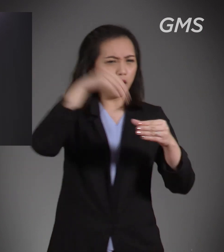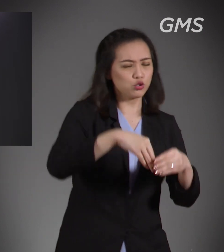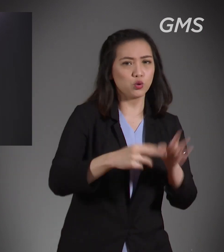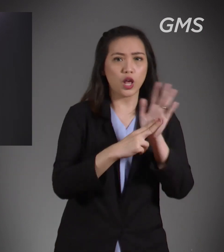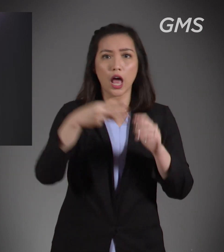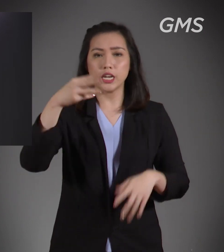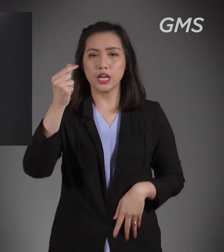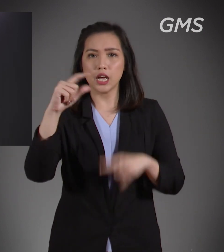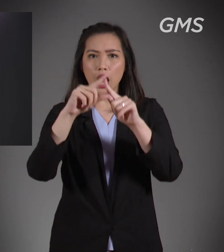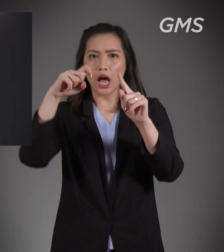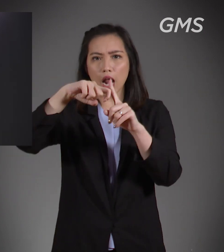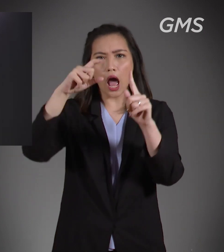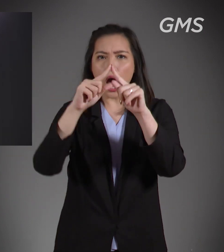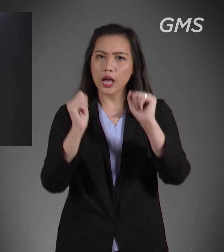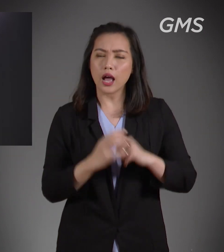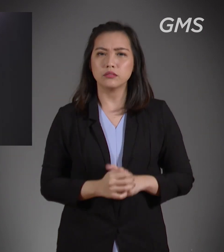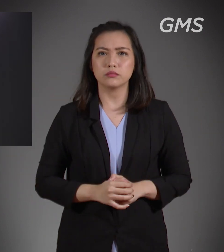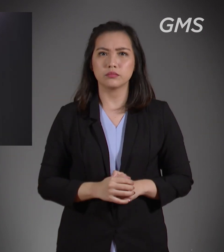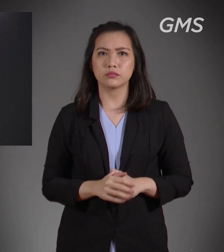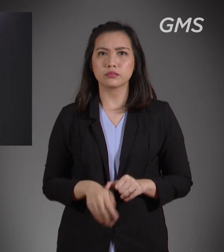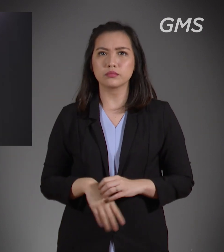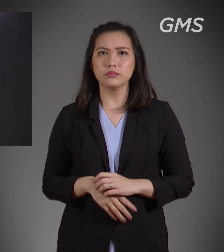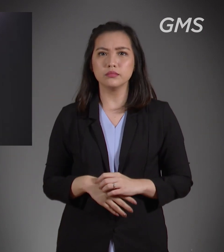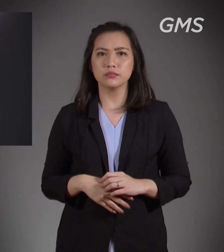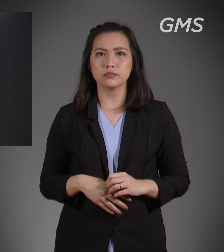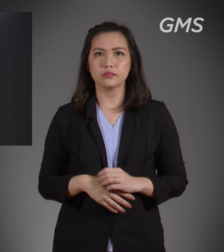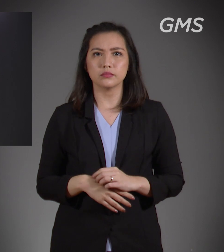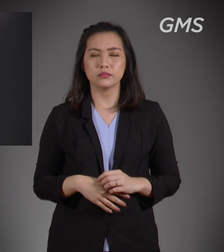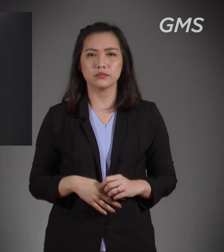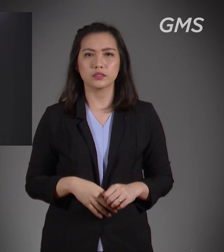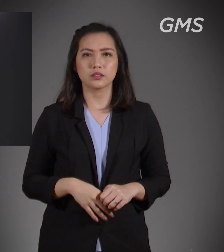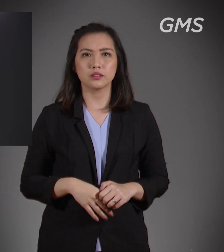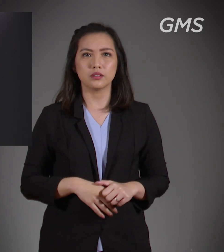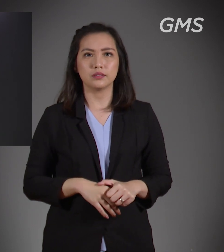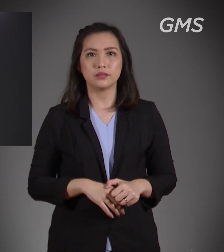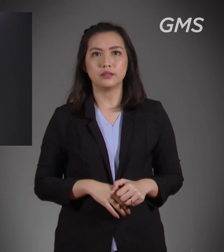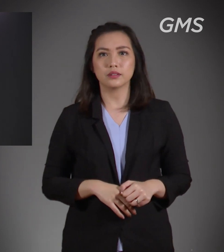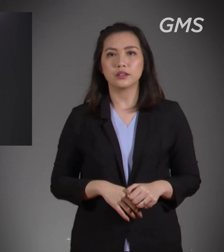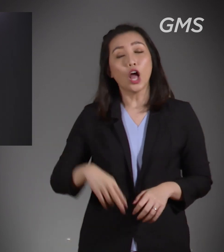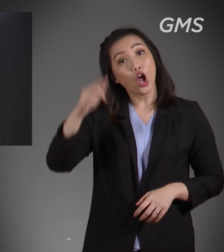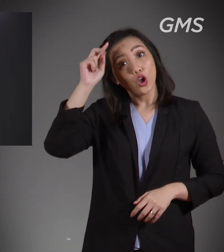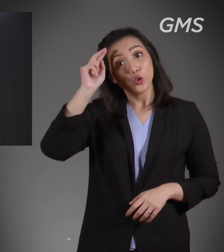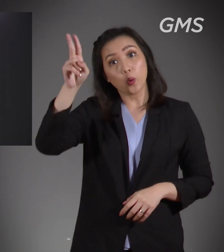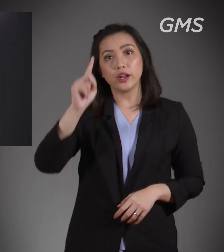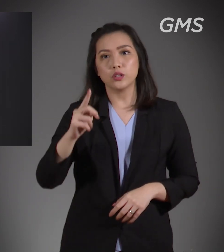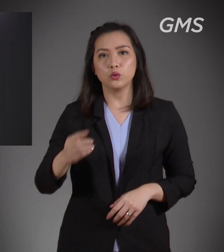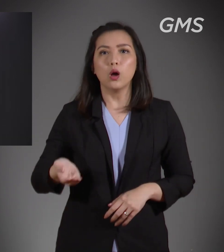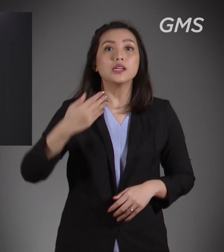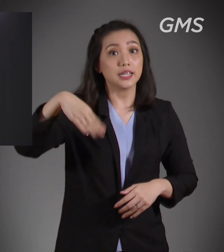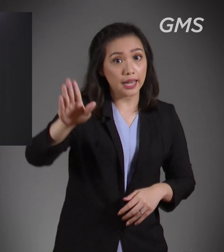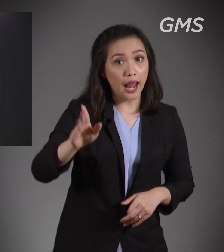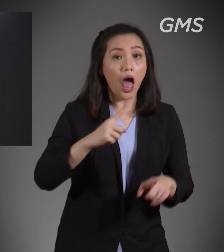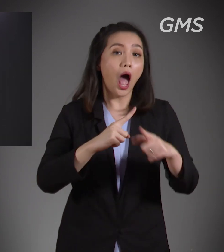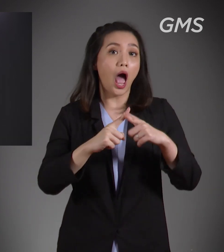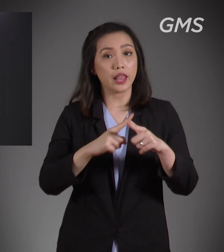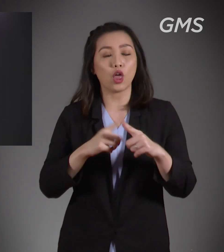memperingatkan sebelum dia memukulmu. Dan dia cukup mengajari sesudah dia memukul kita. God